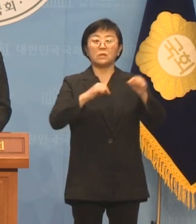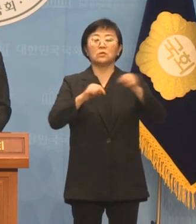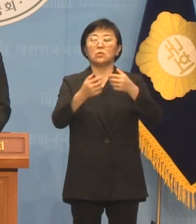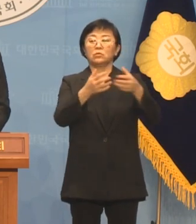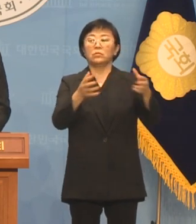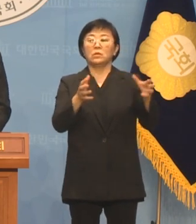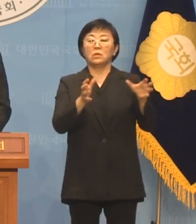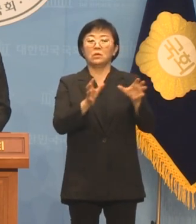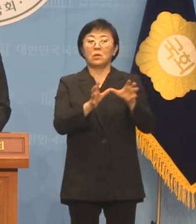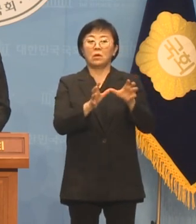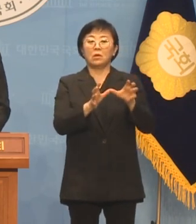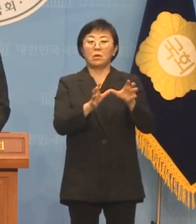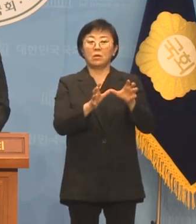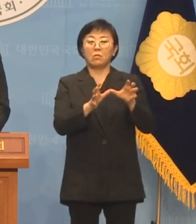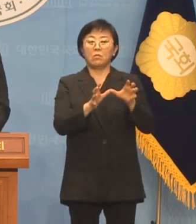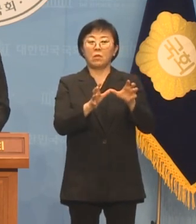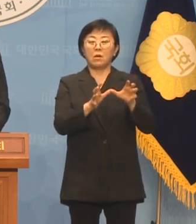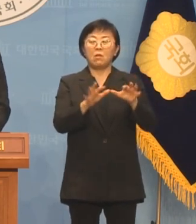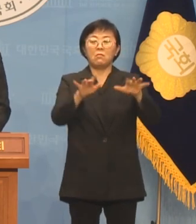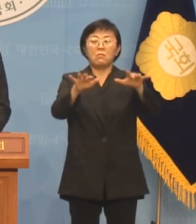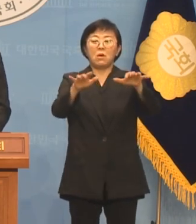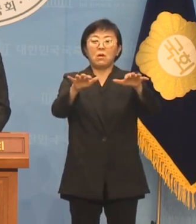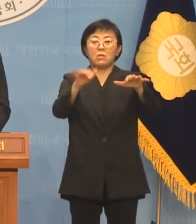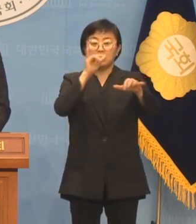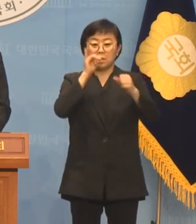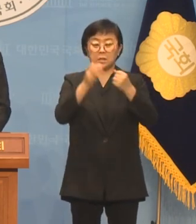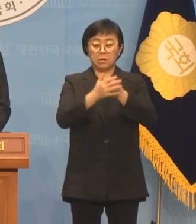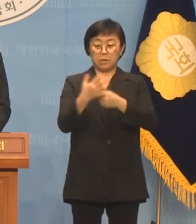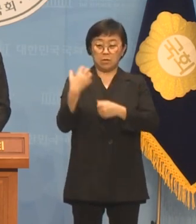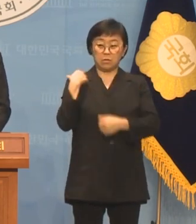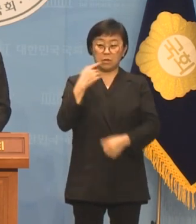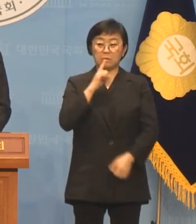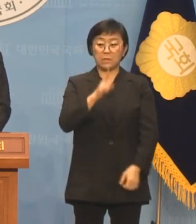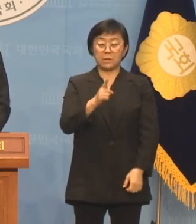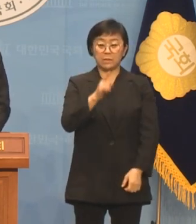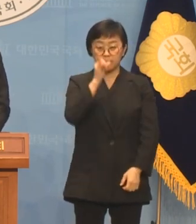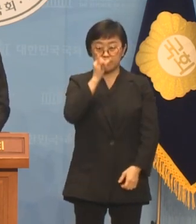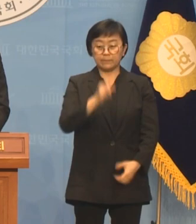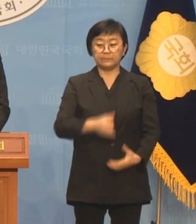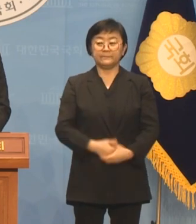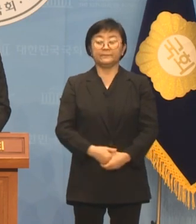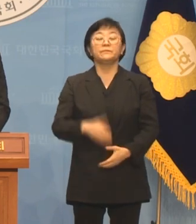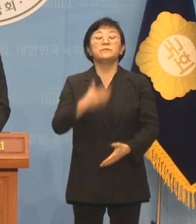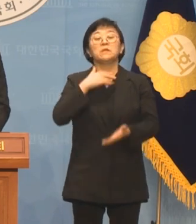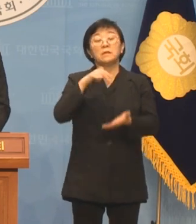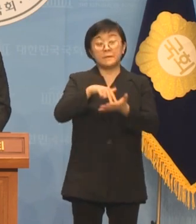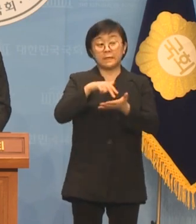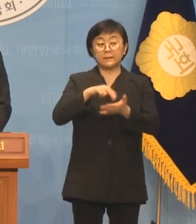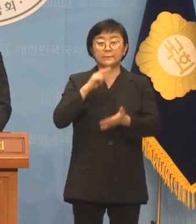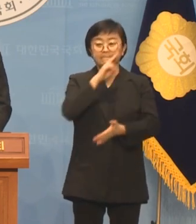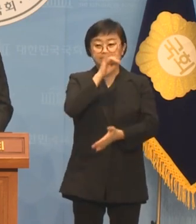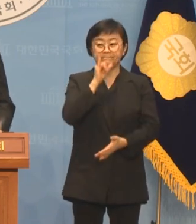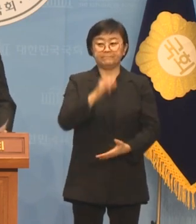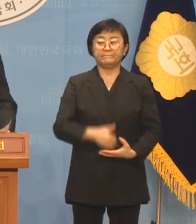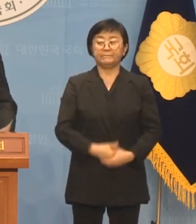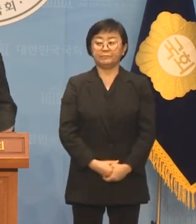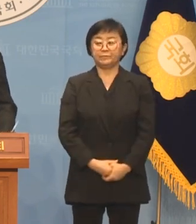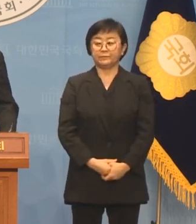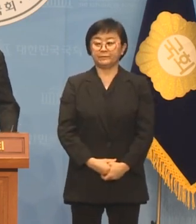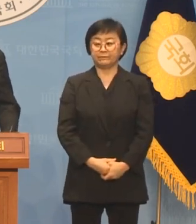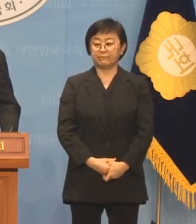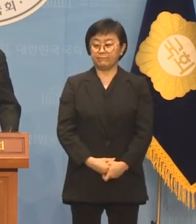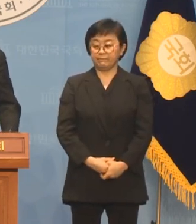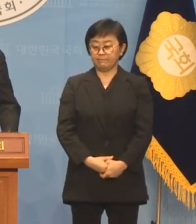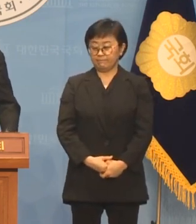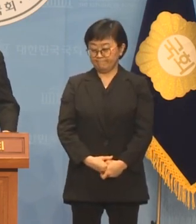지도부에게 놀아나서 꼭두각시 역할밖에 하지 않은 거 아니냐라고 저는 의심하지 않을 수가 없습니다.